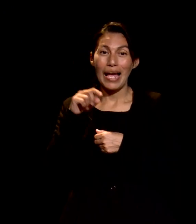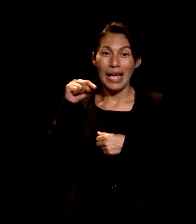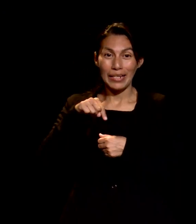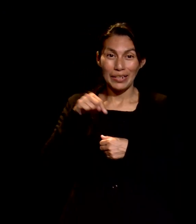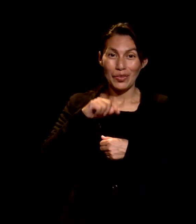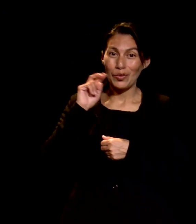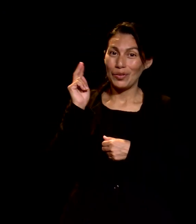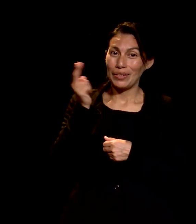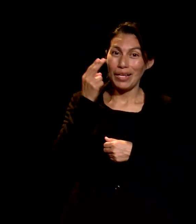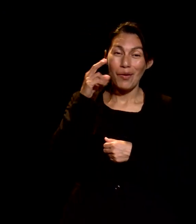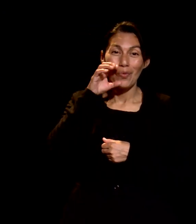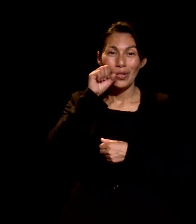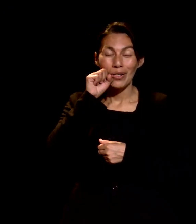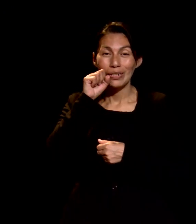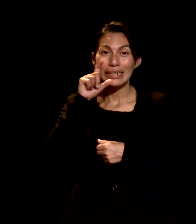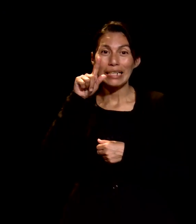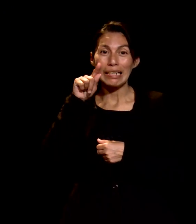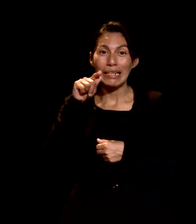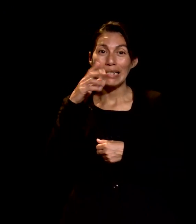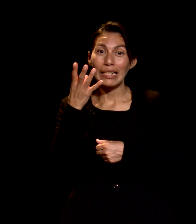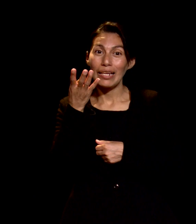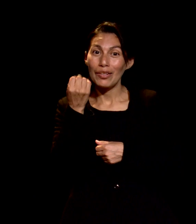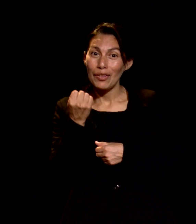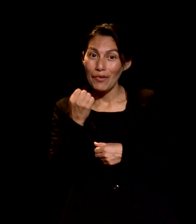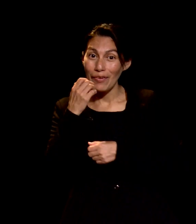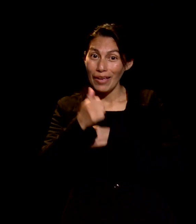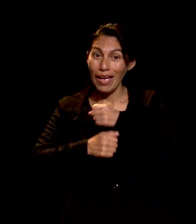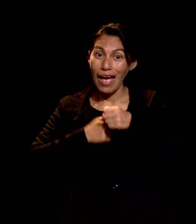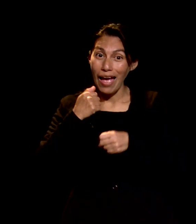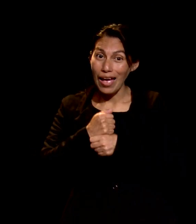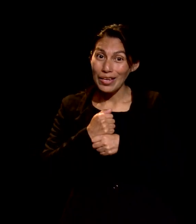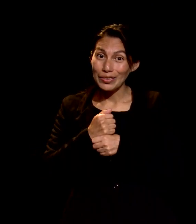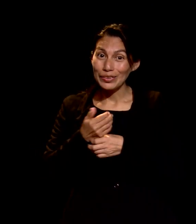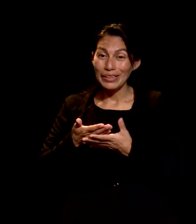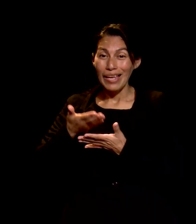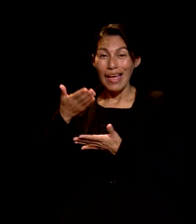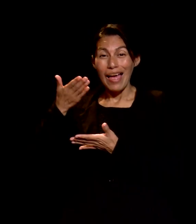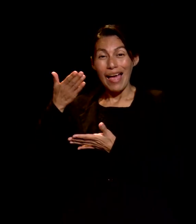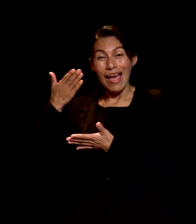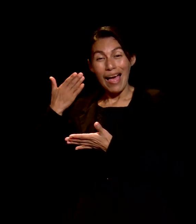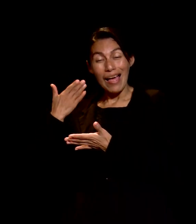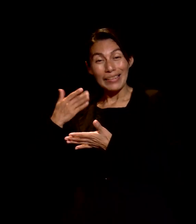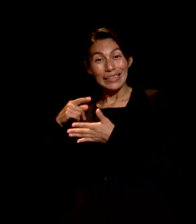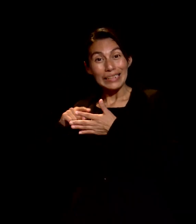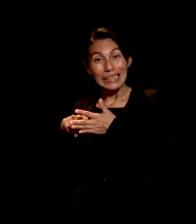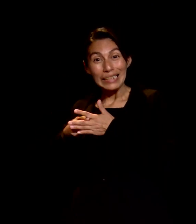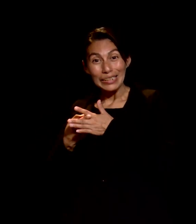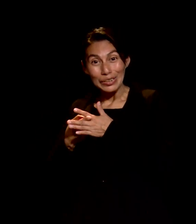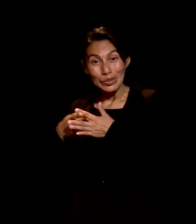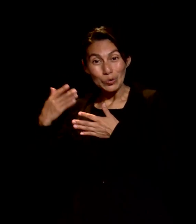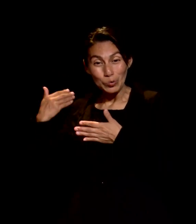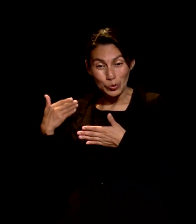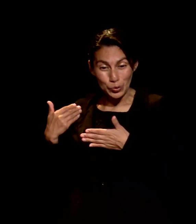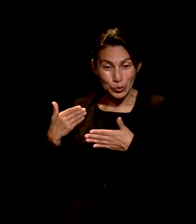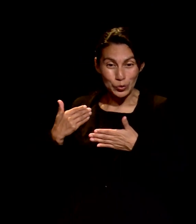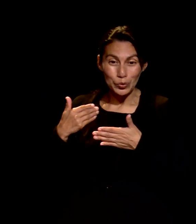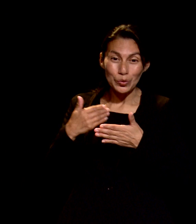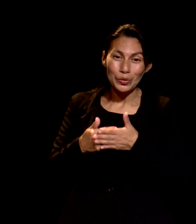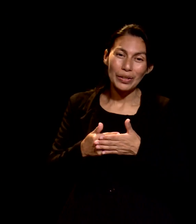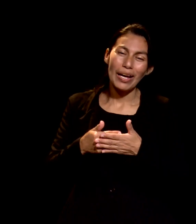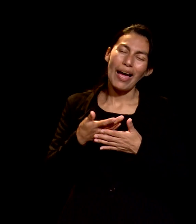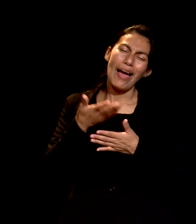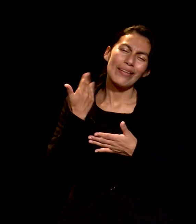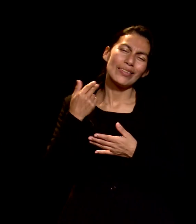79 años Desde su fundación Desde cuando era el colegio